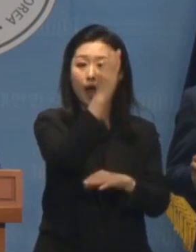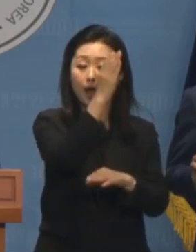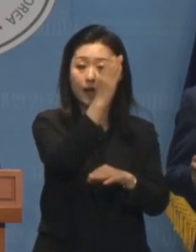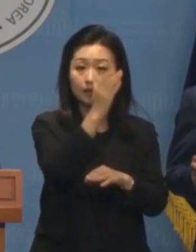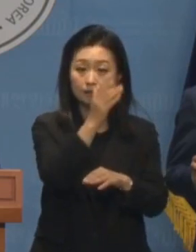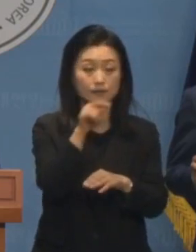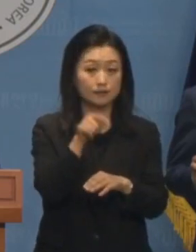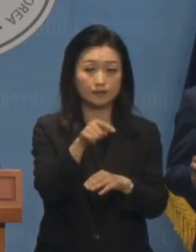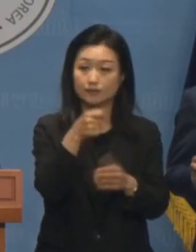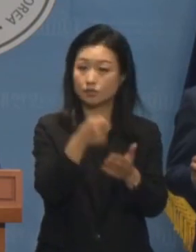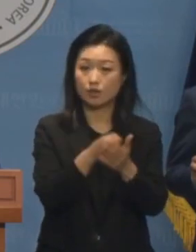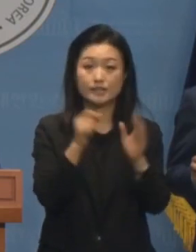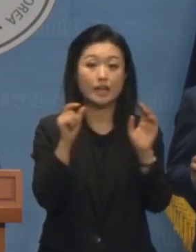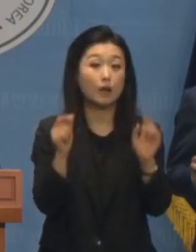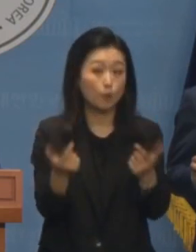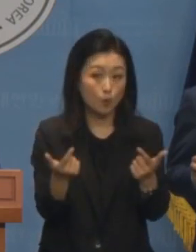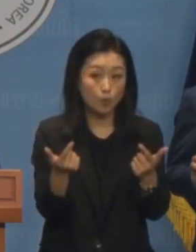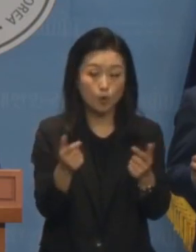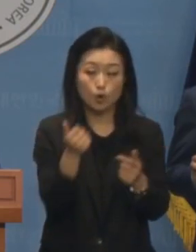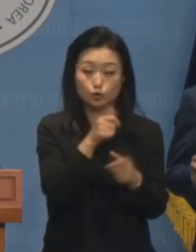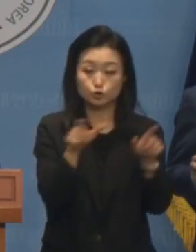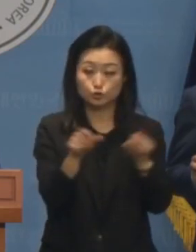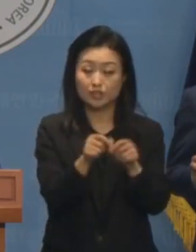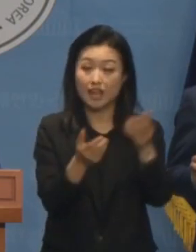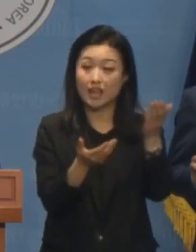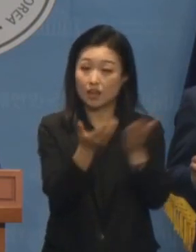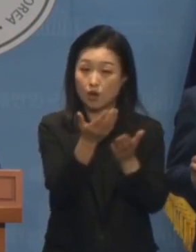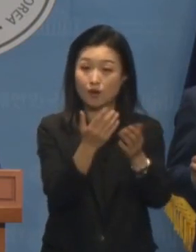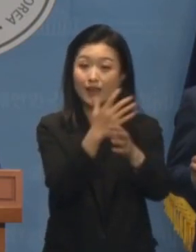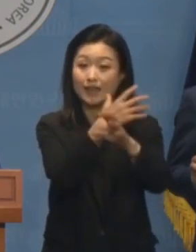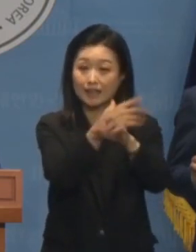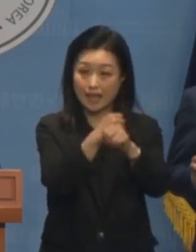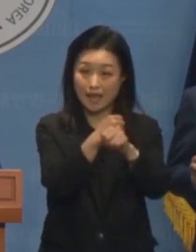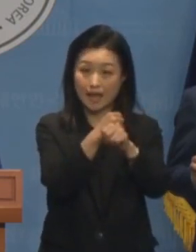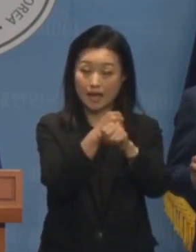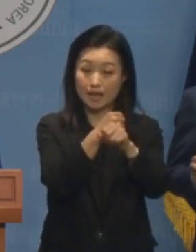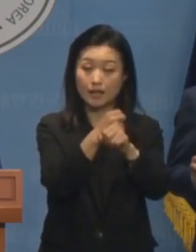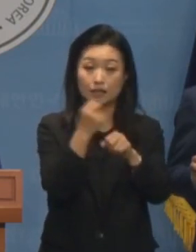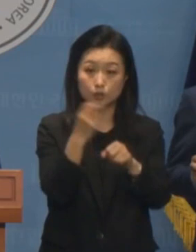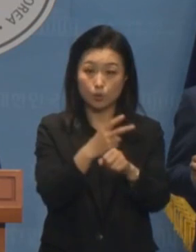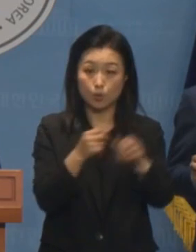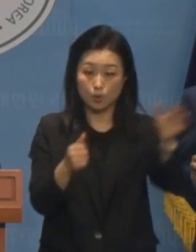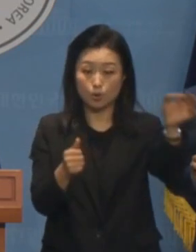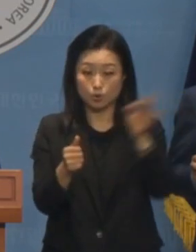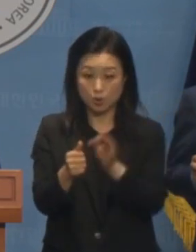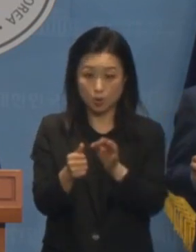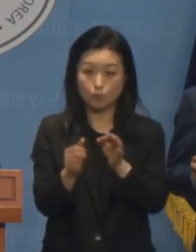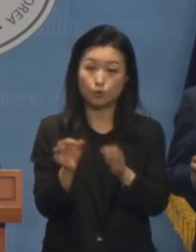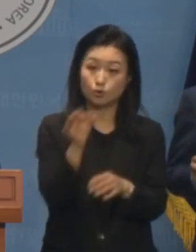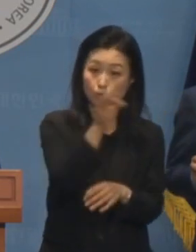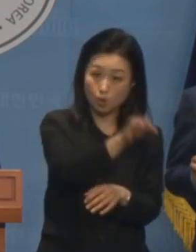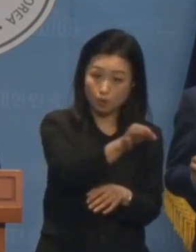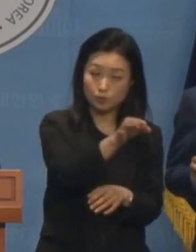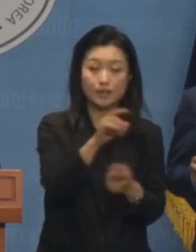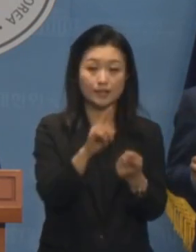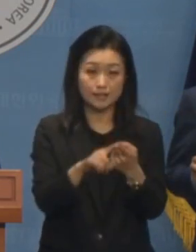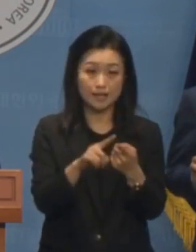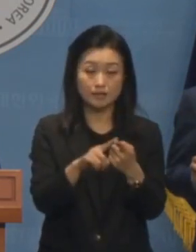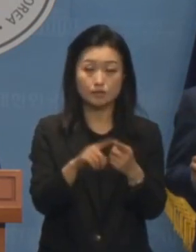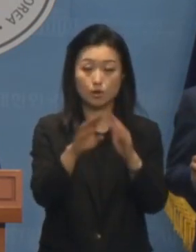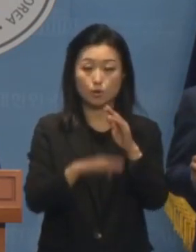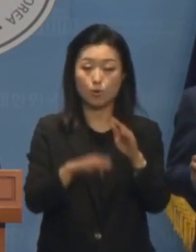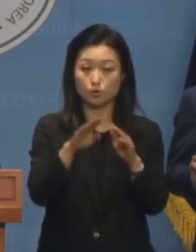정하지 않도록 했으며 중개거래 계약서 교부 의무, 공정위의